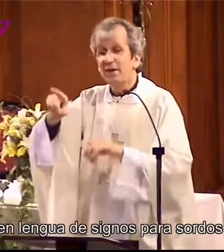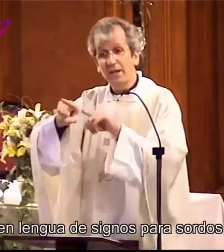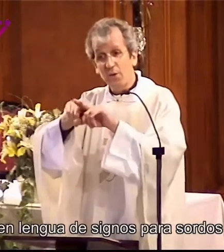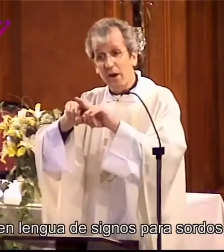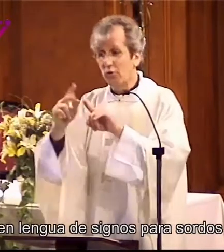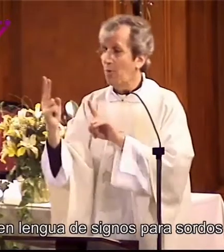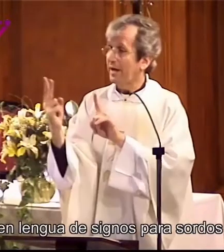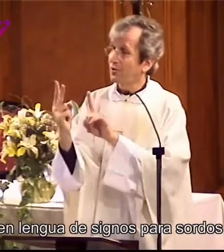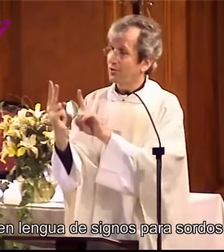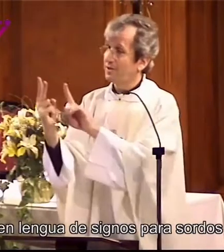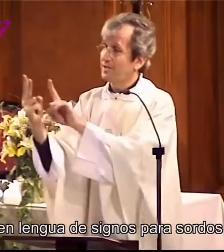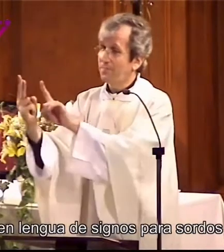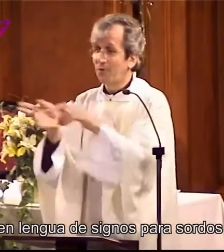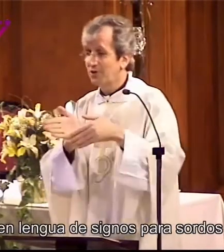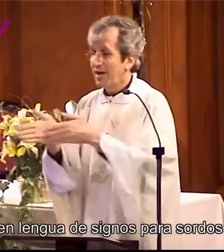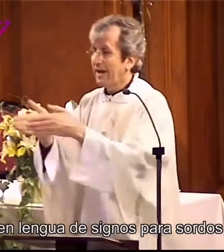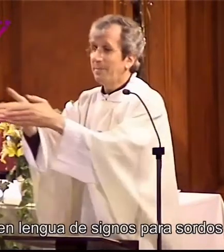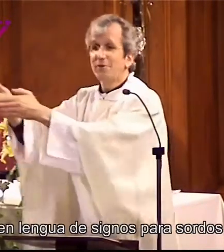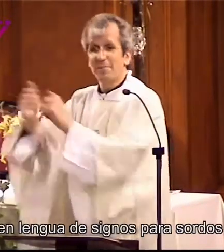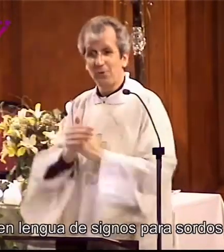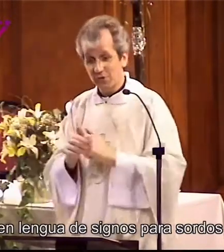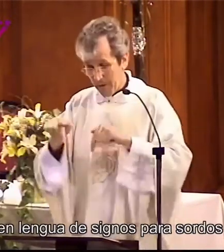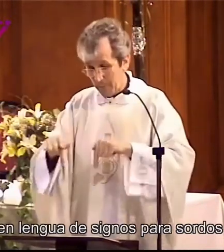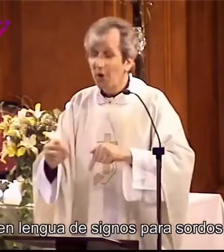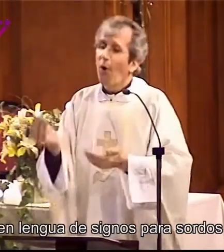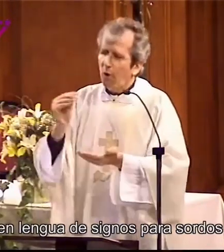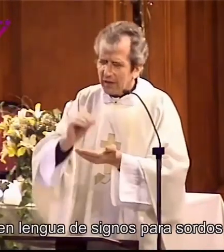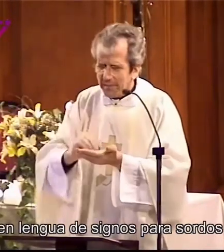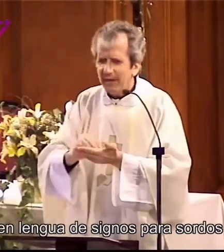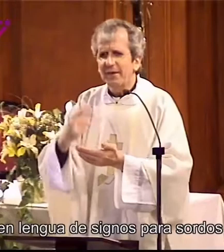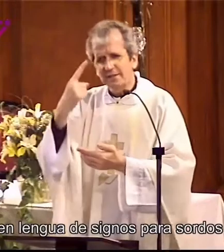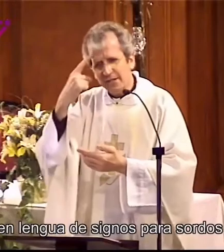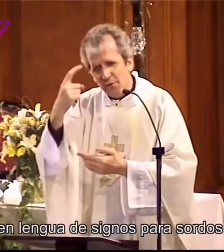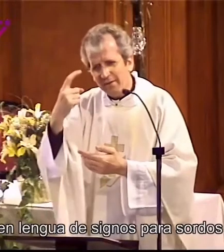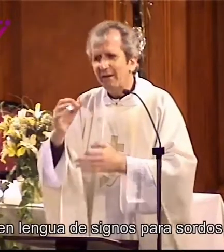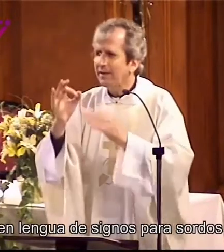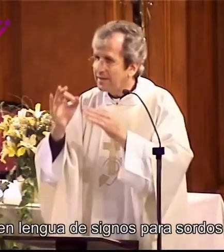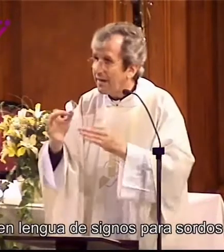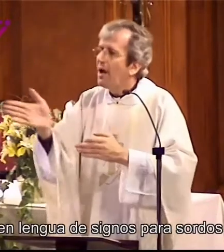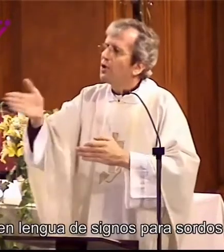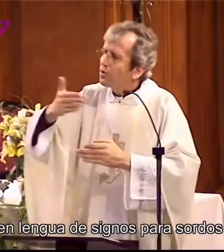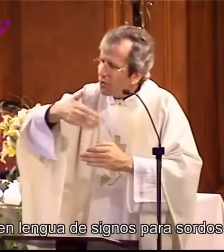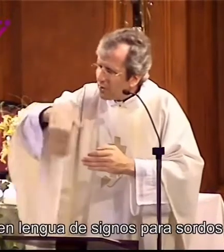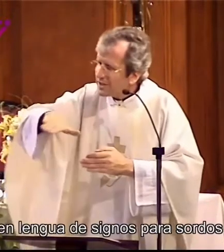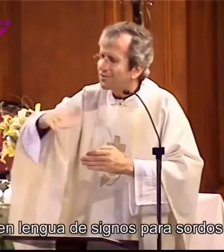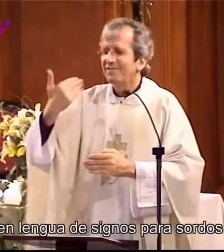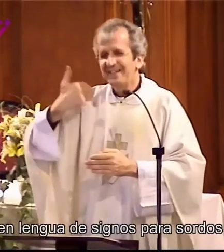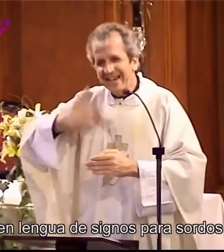igual como aquellos dos discípulos camino de Maús, pues otra vez les recuerda y les dice, todo eso ya